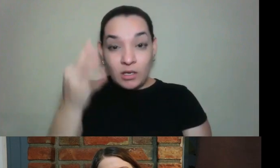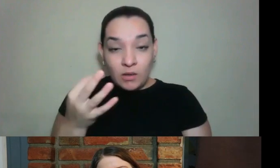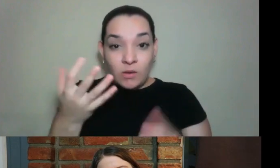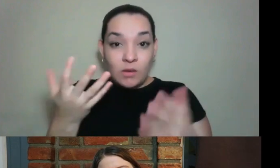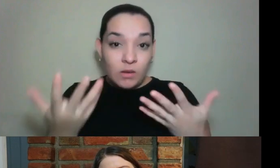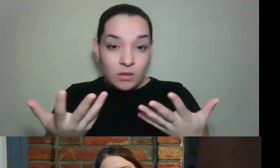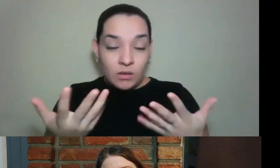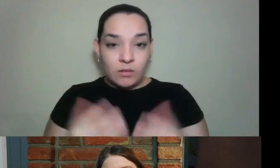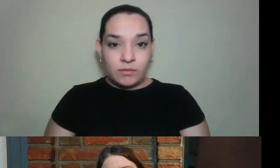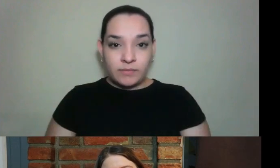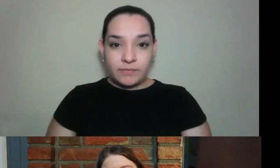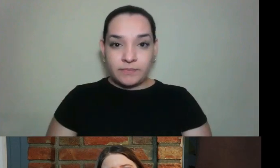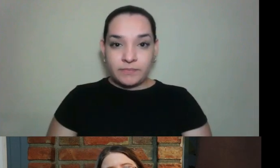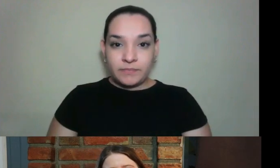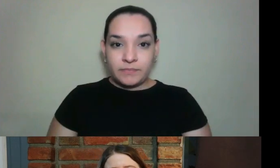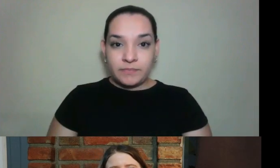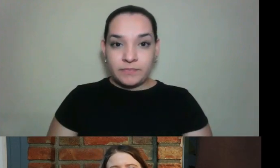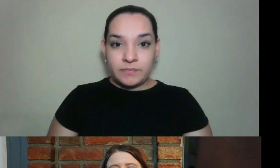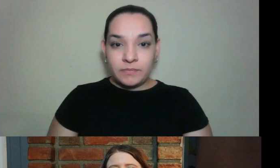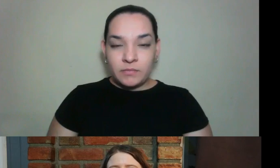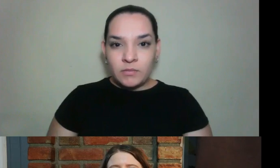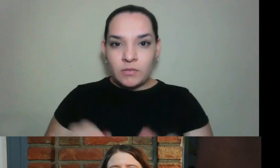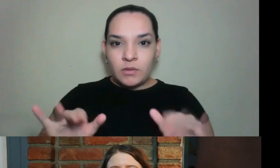uno toma una decisión de